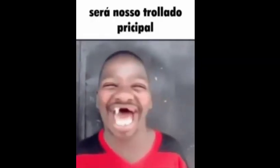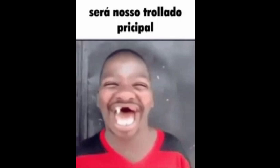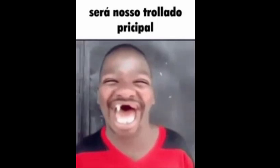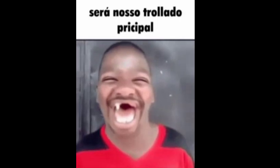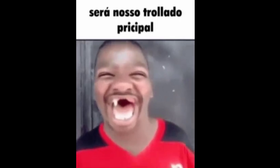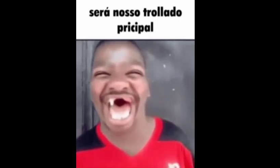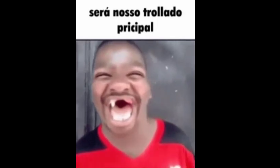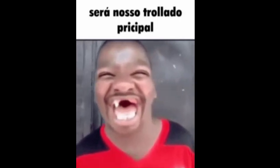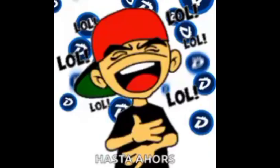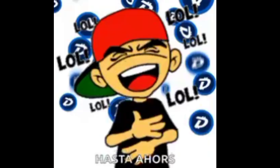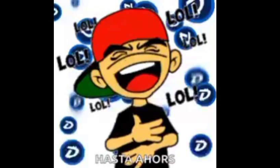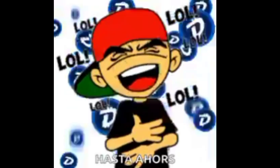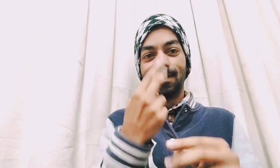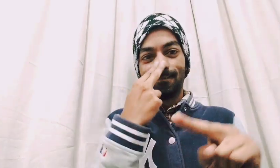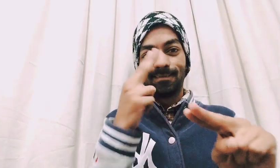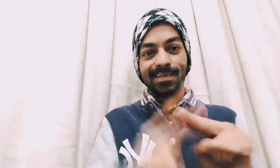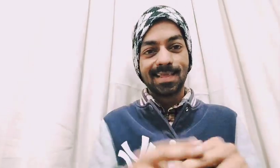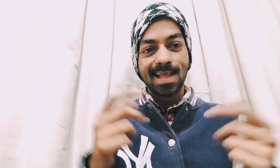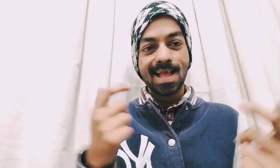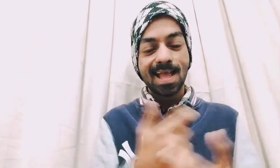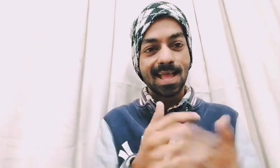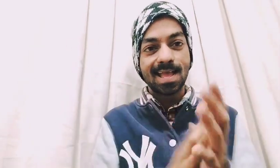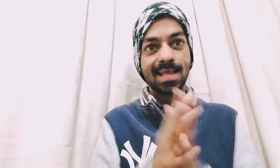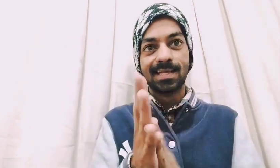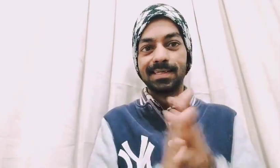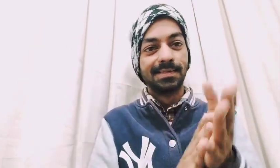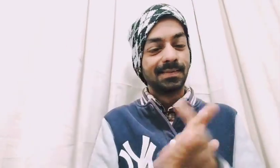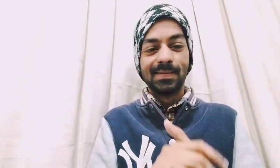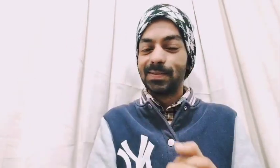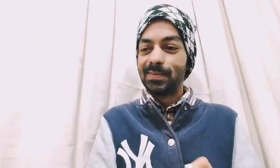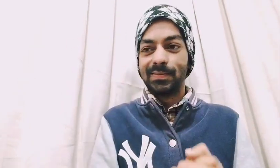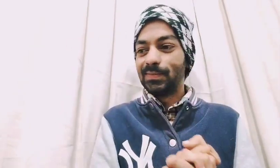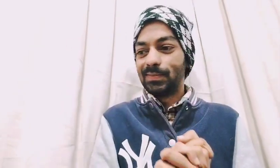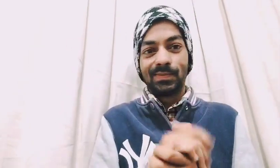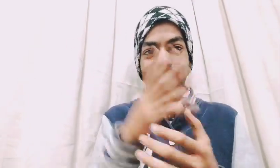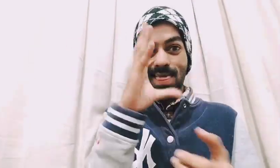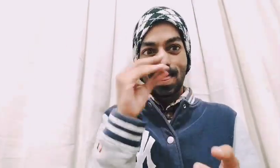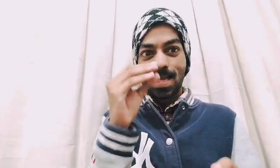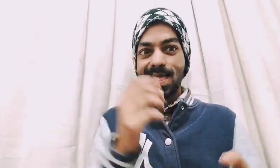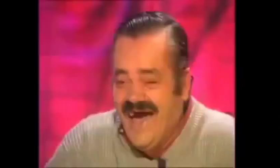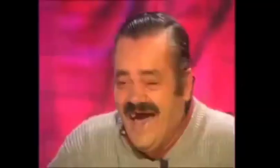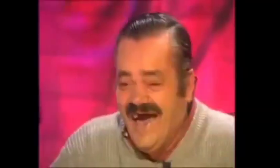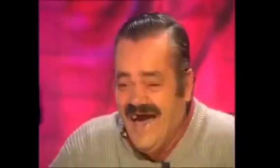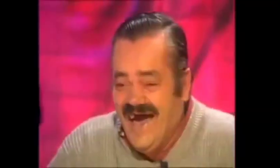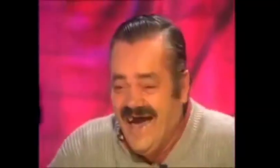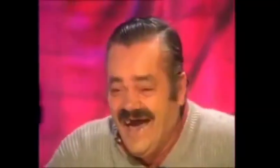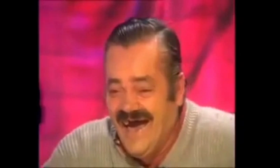그대와 함께라는 건 영원한 축복 같아서